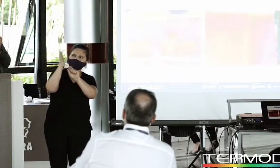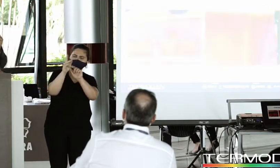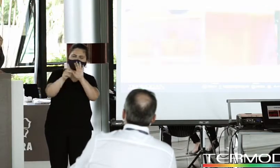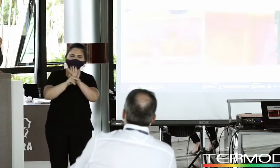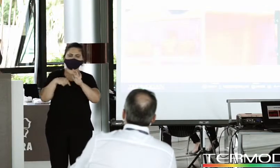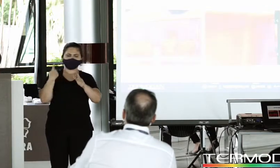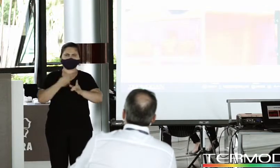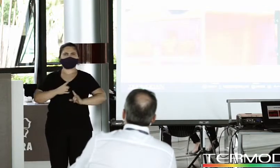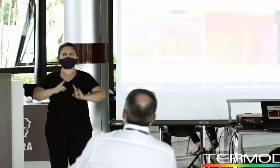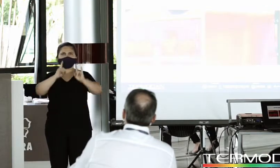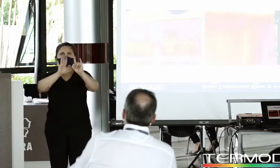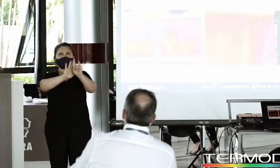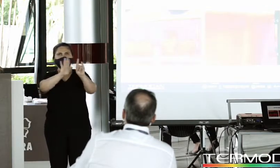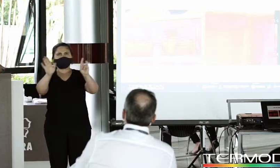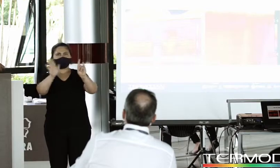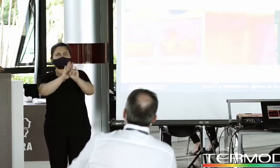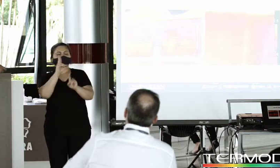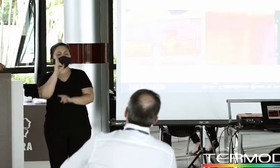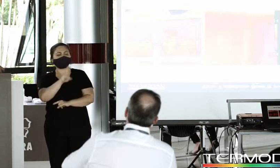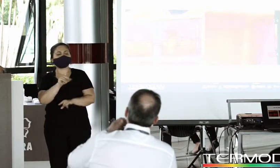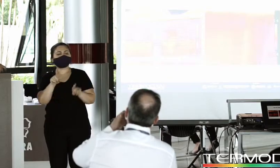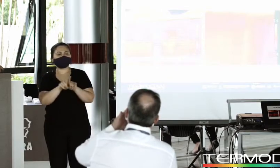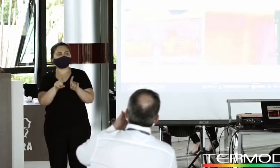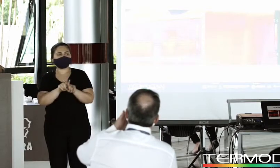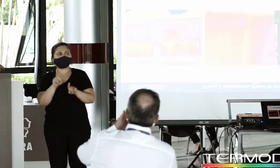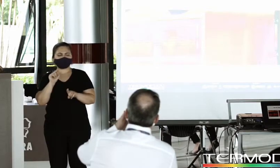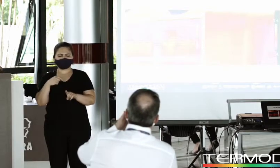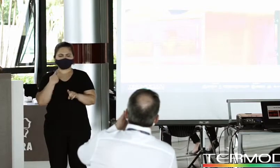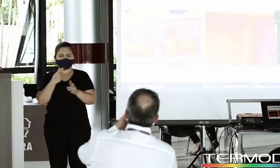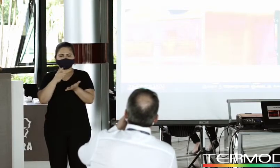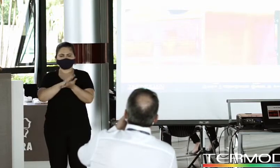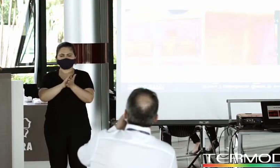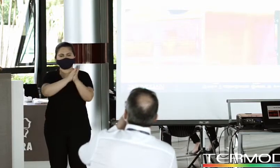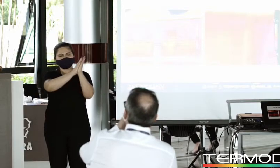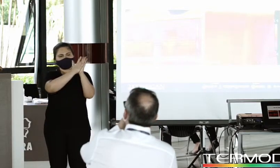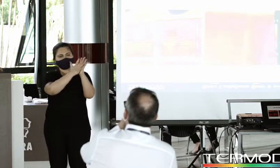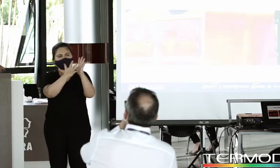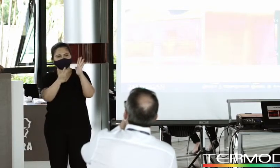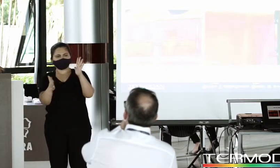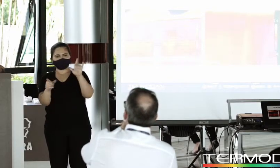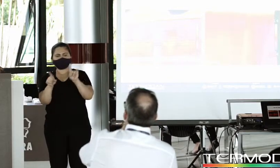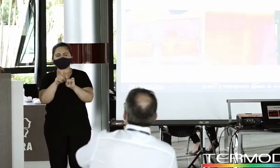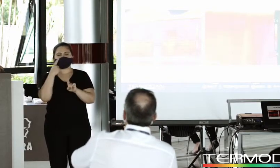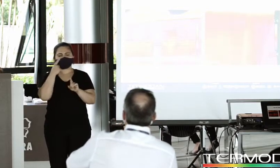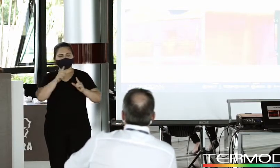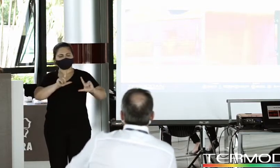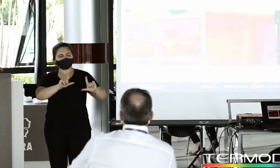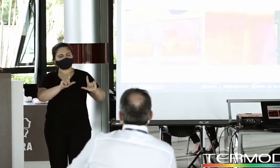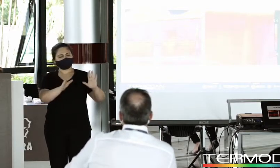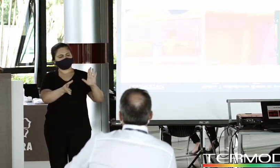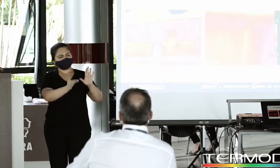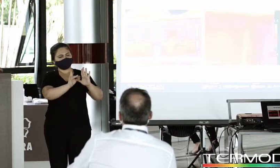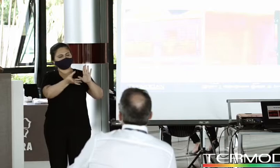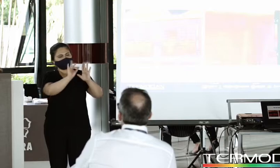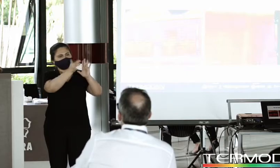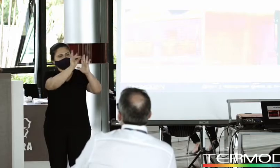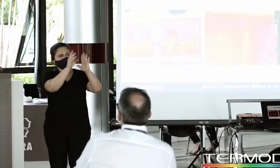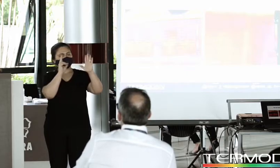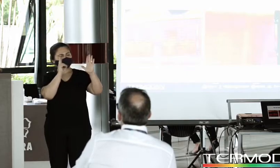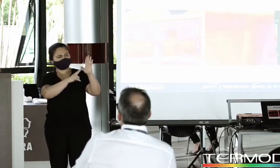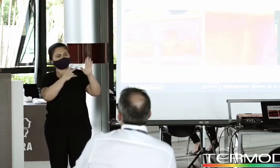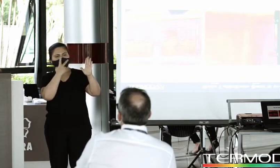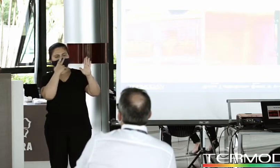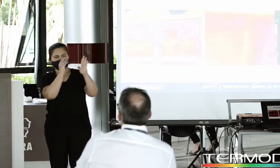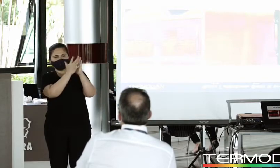sombreamento na minha fachada. Tá? Olha só também aqui a questão das superfícies reflexivas. Ó. Olha as cerâmicas. Tá vendo?